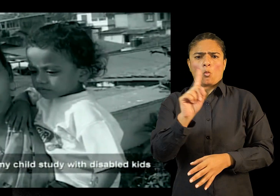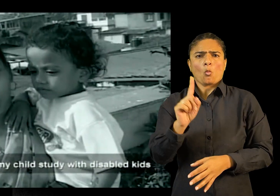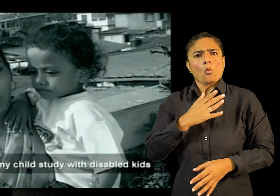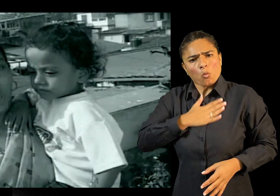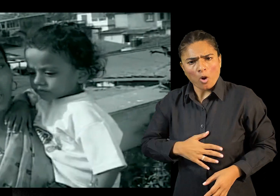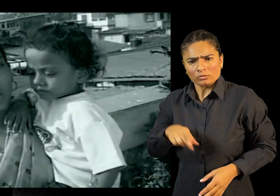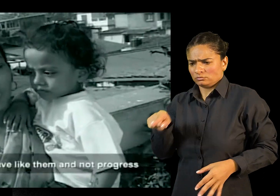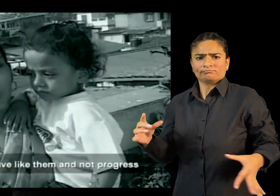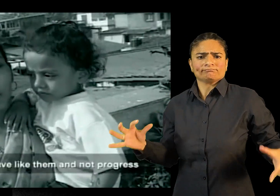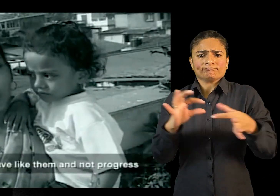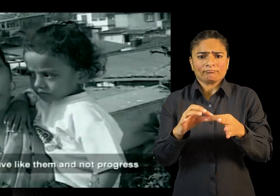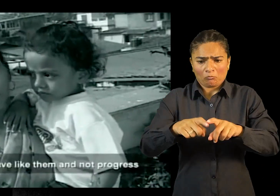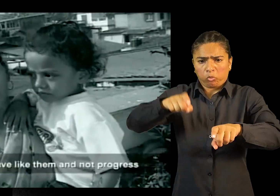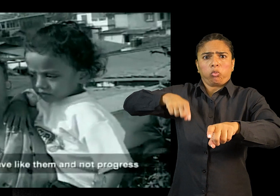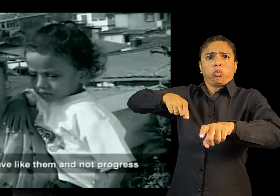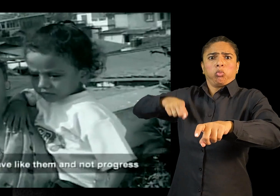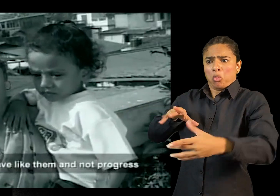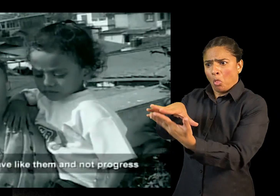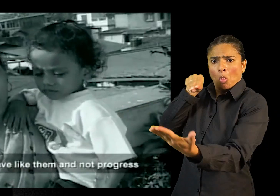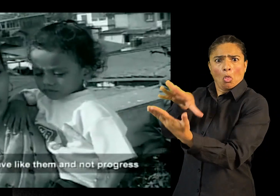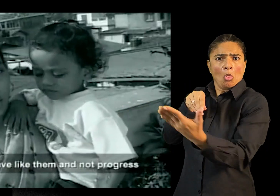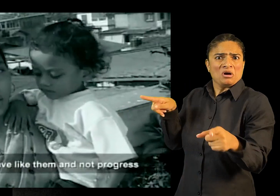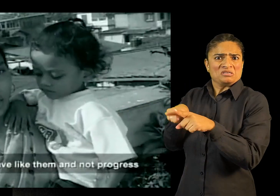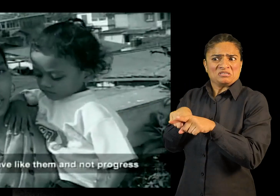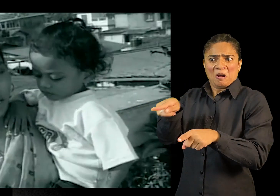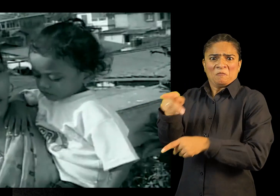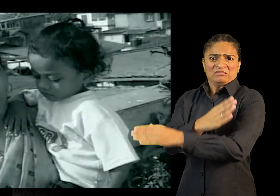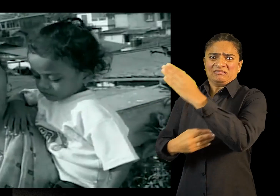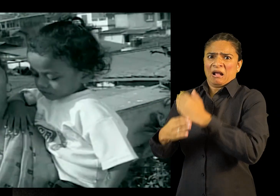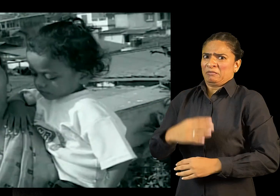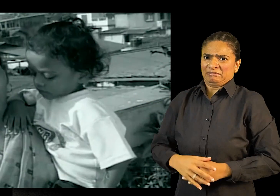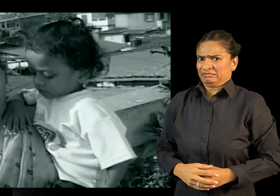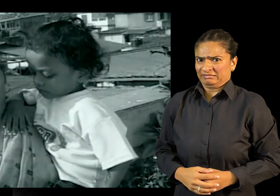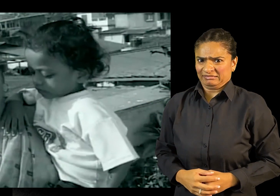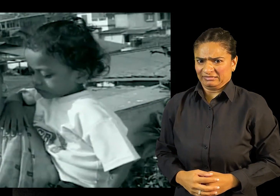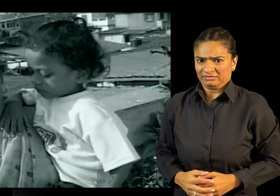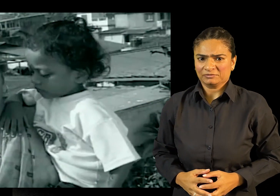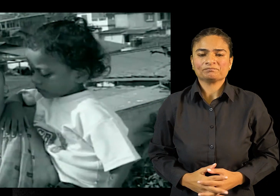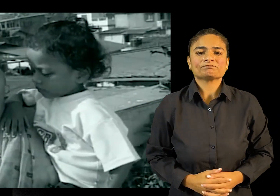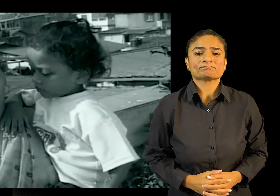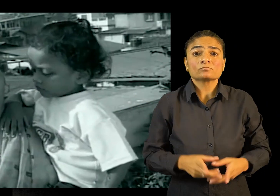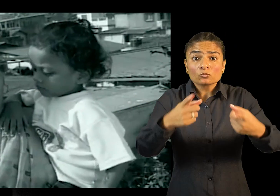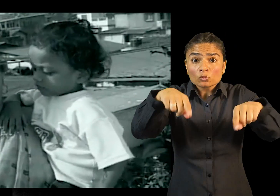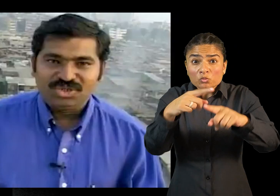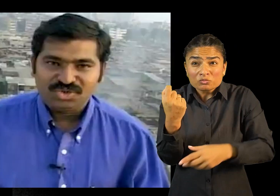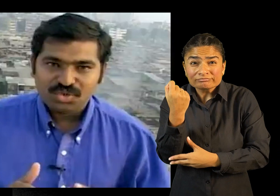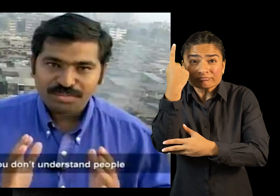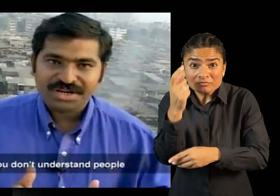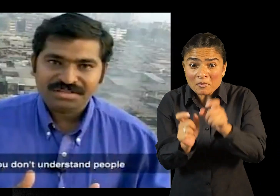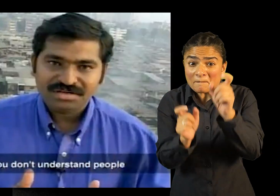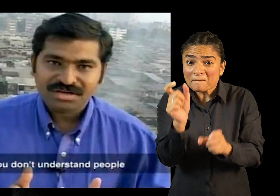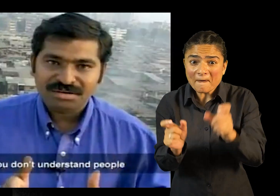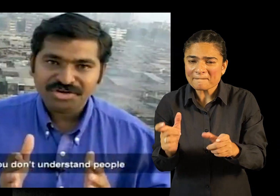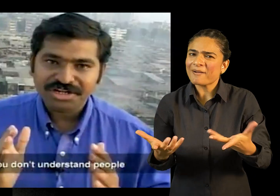नहीं भेजूंगी, क्योंकि मेरा बच्चा भी अपंग बच्चों के जैसा करने लगेगा और मेरे बच्चे का विकास भी नहीं बढ़ेगा। जो